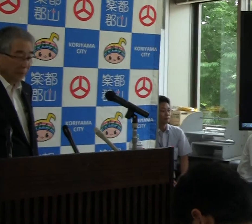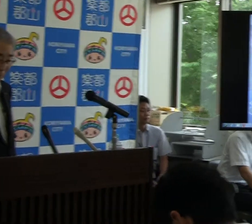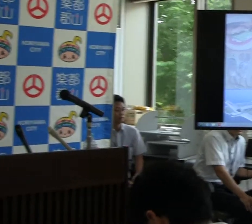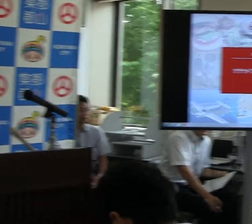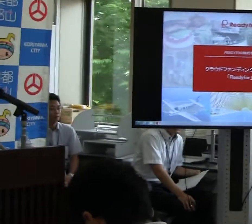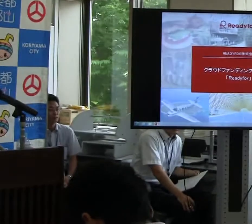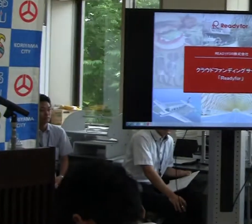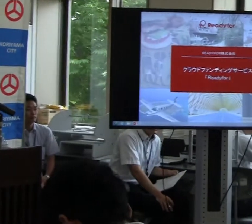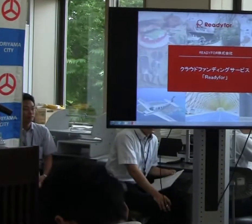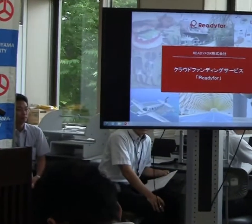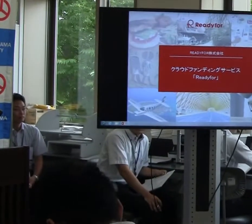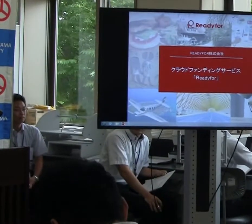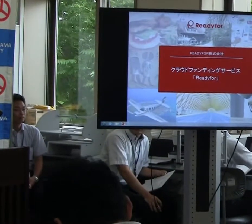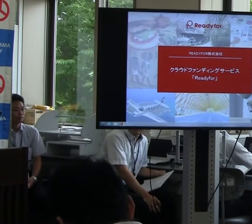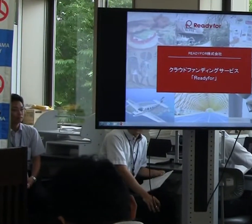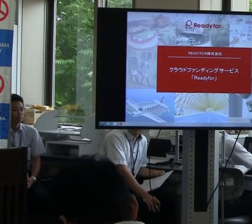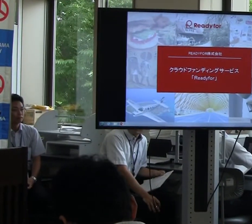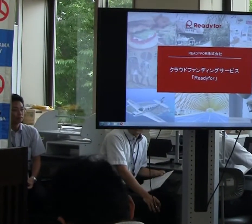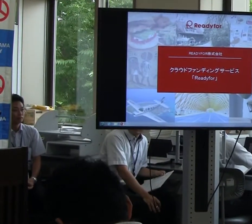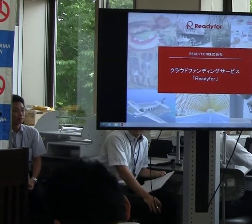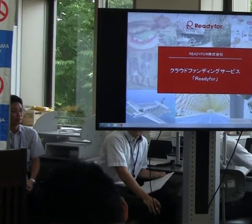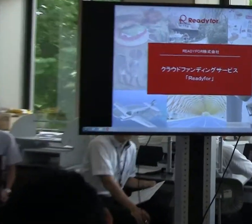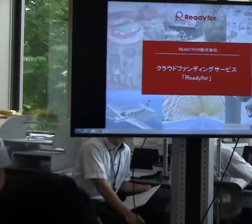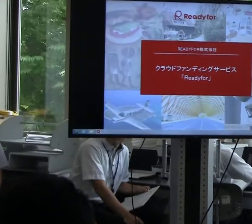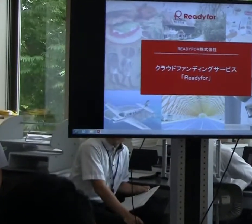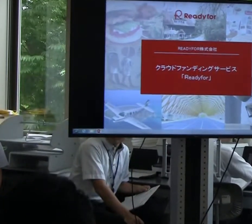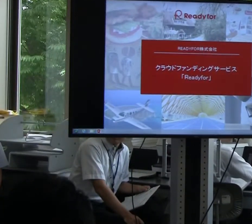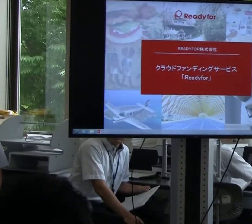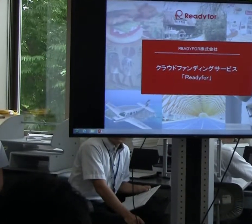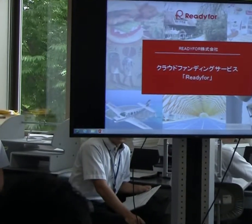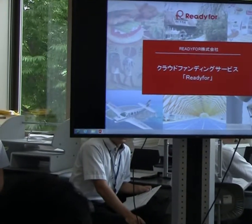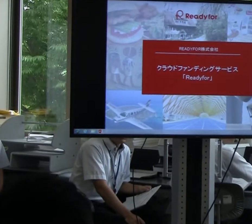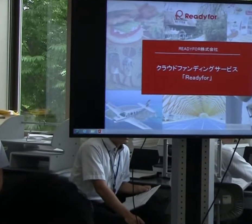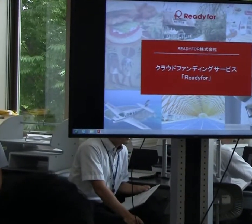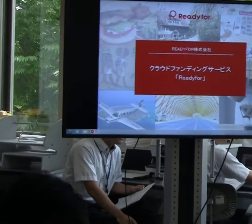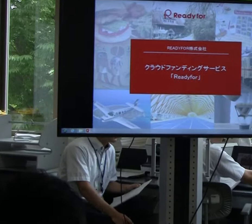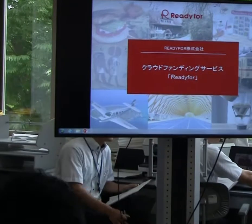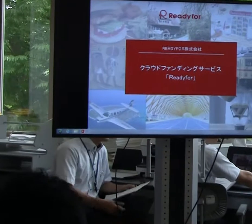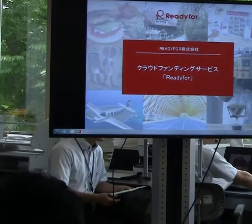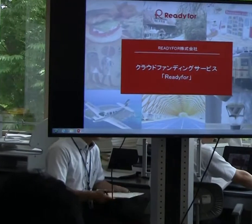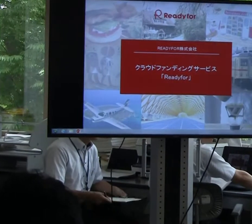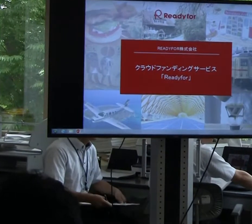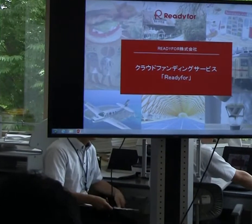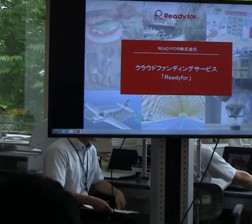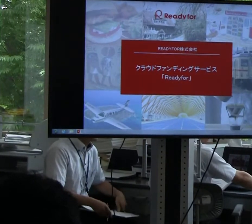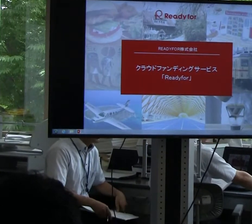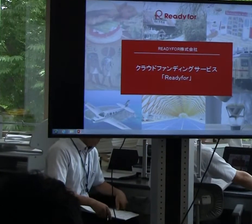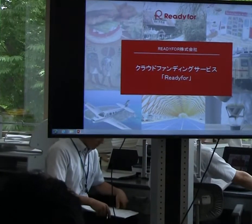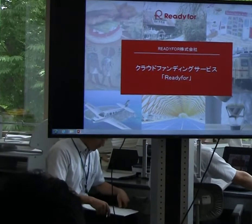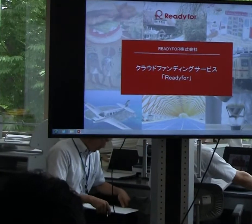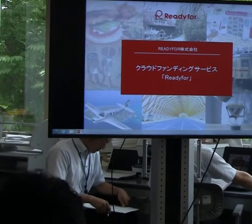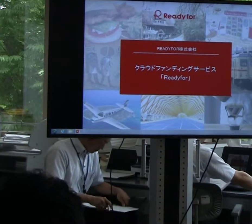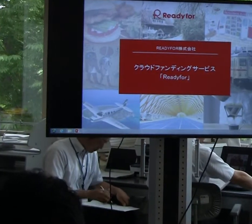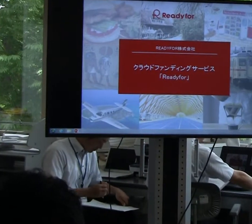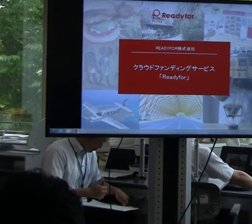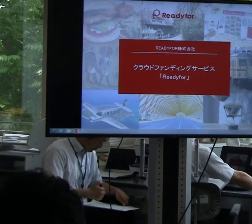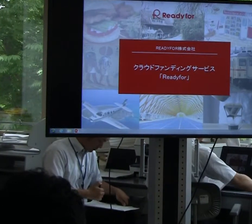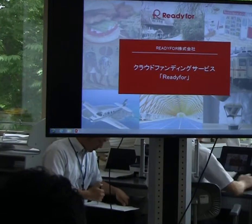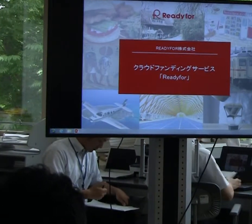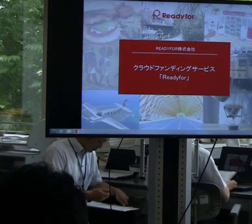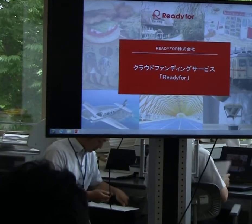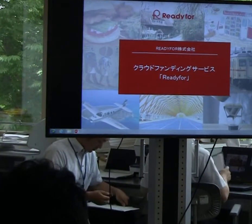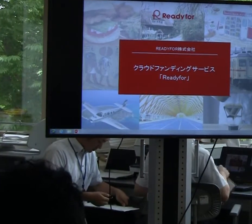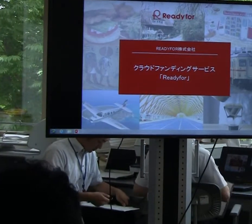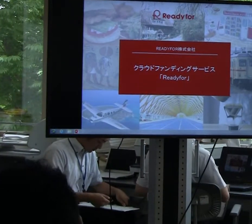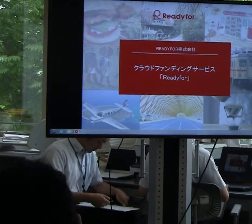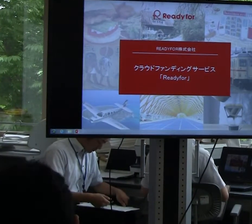産業観光部の藤橋でございます。画面で実際にどのような形でクラウドファンディングが進められるのかであ